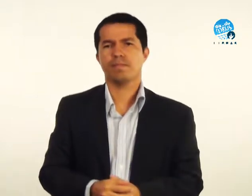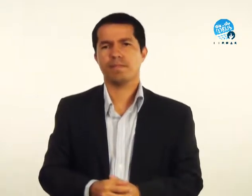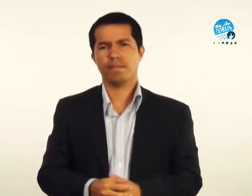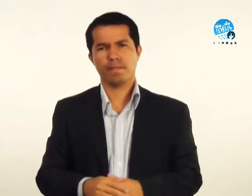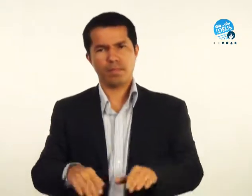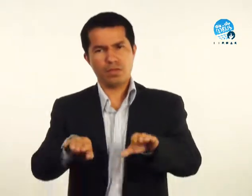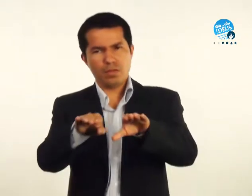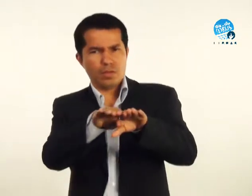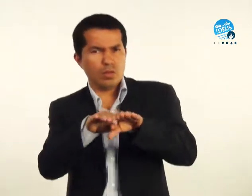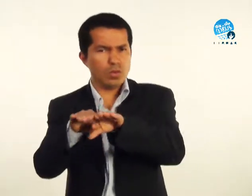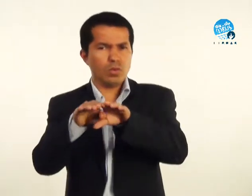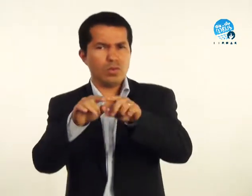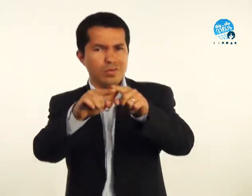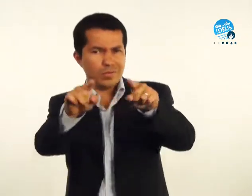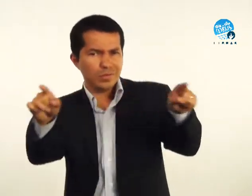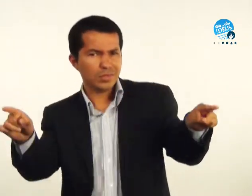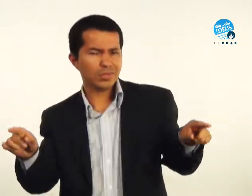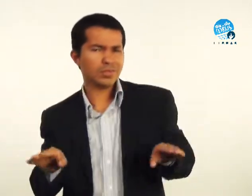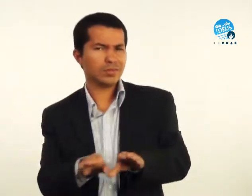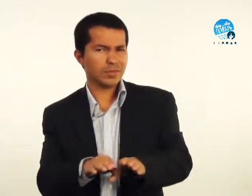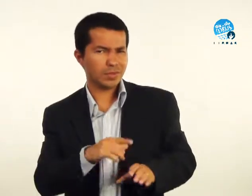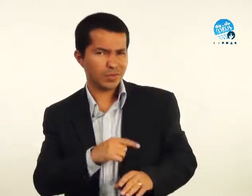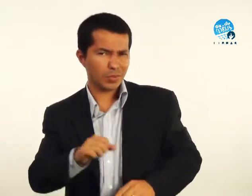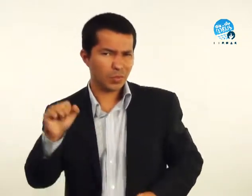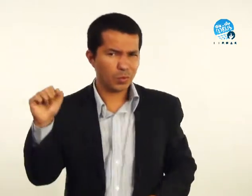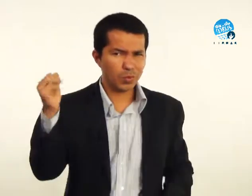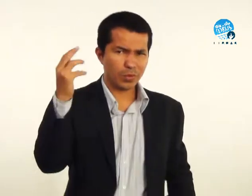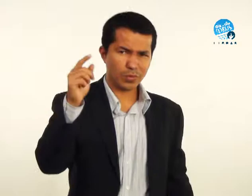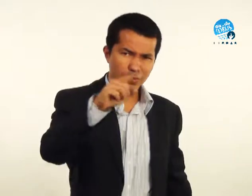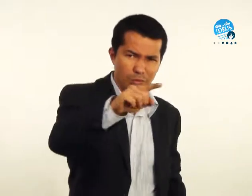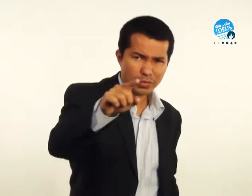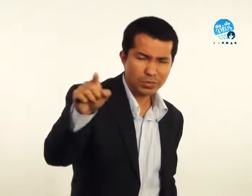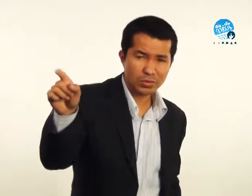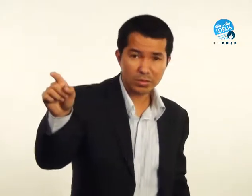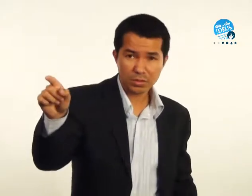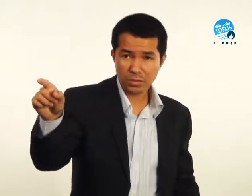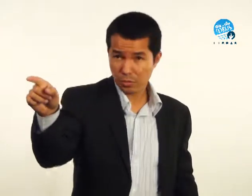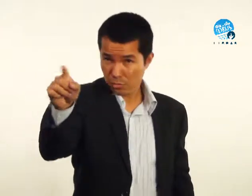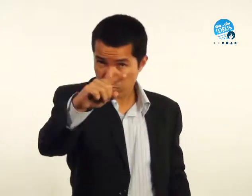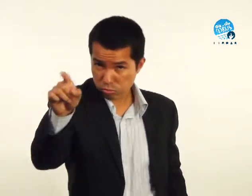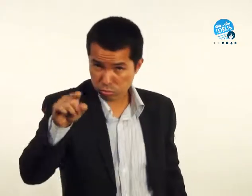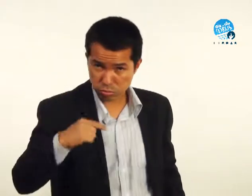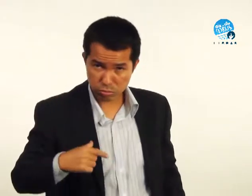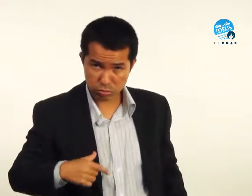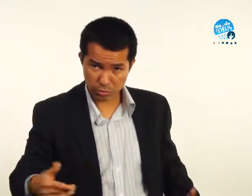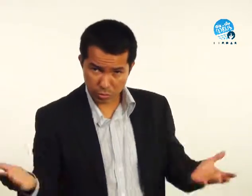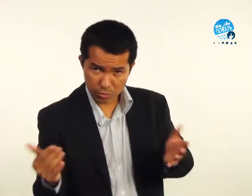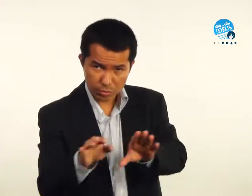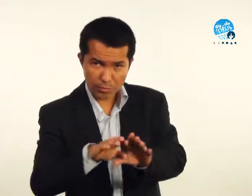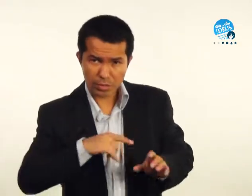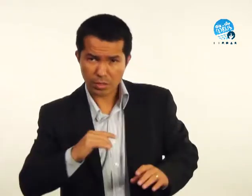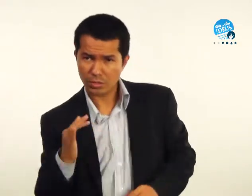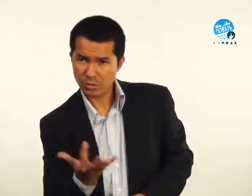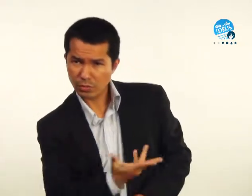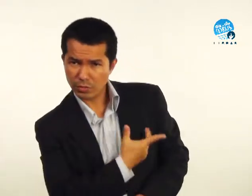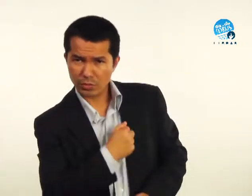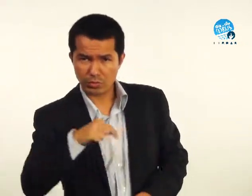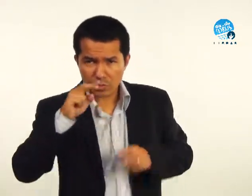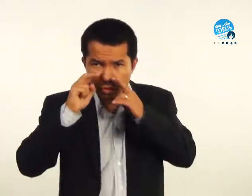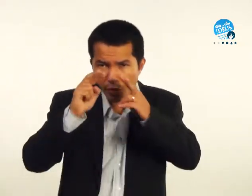13 e 14. A mesma coisa aconteceu também com vocês. Quando ouviram a verdadeira